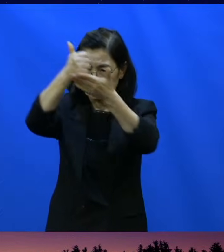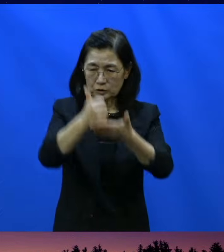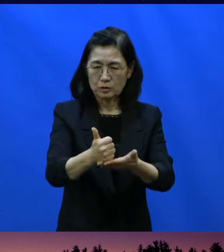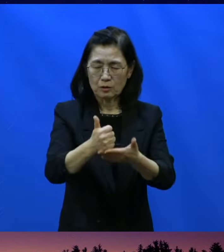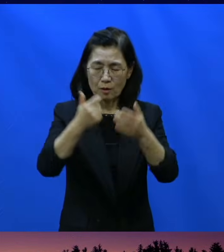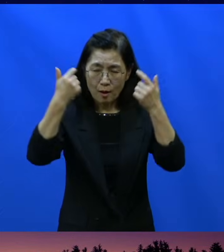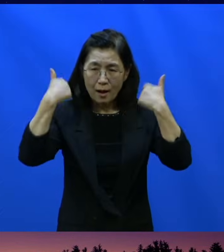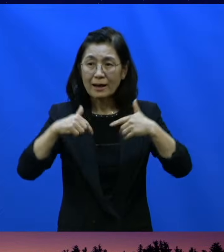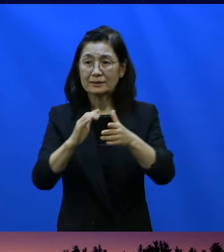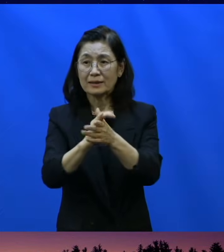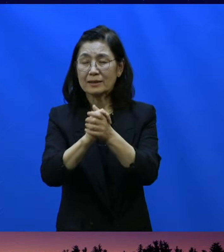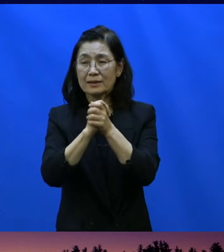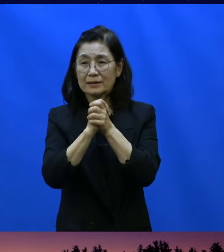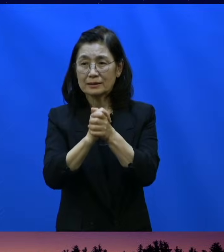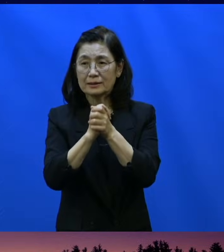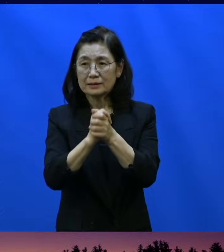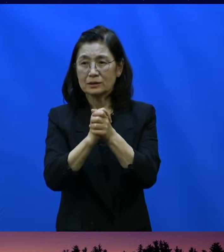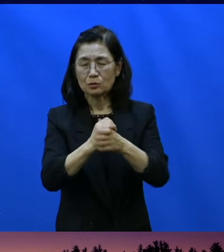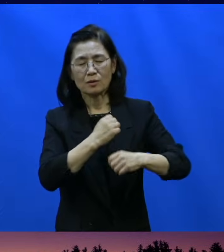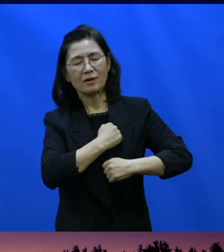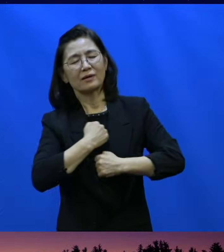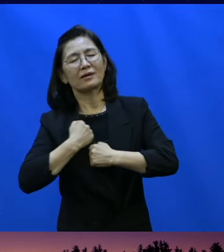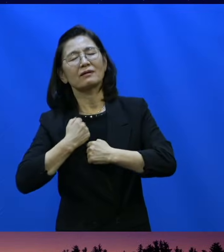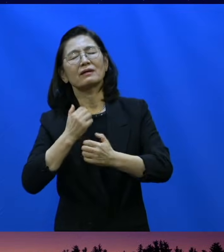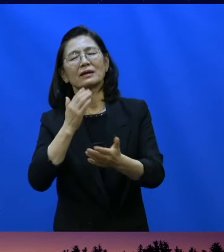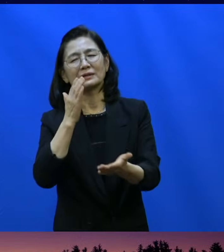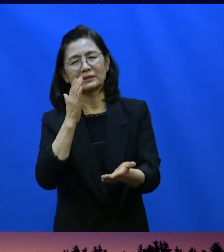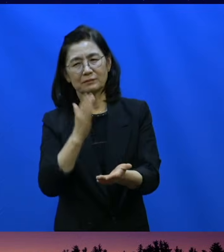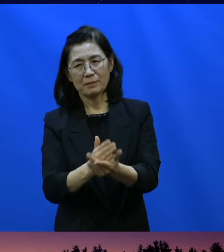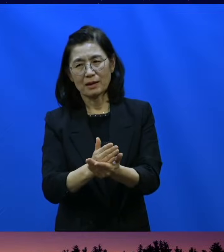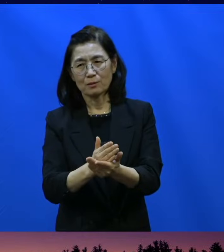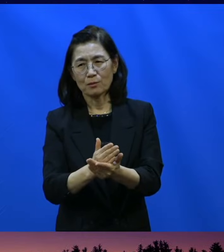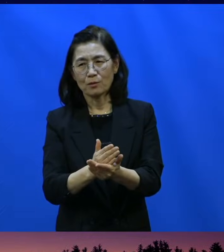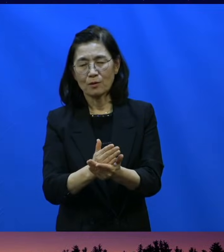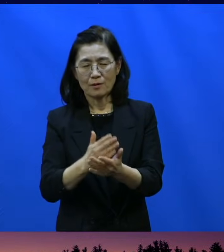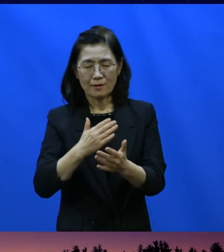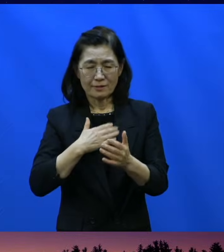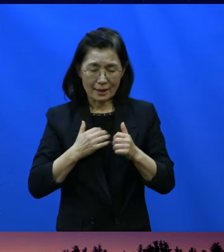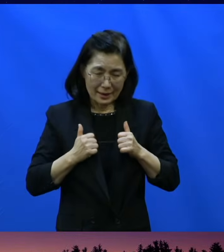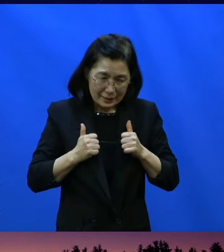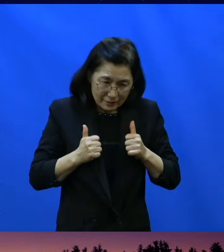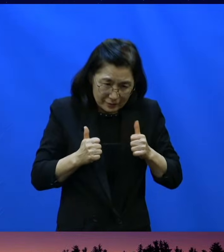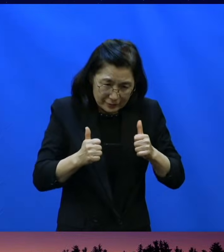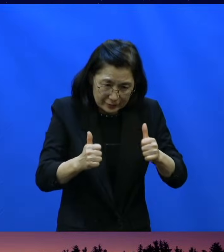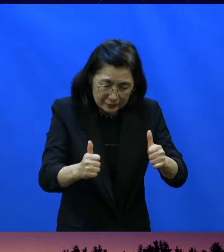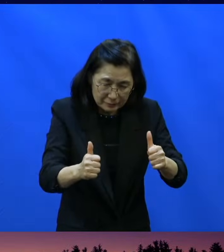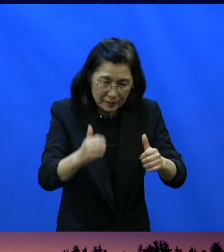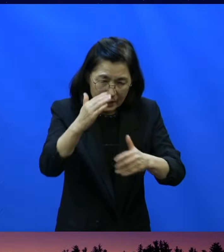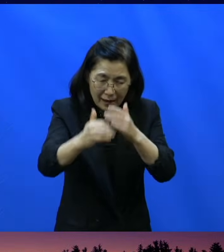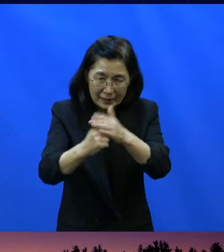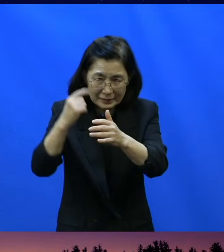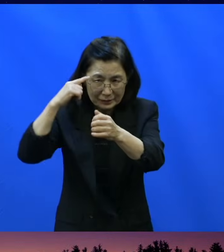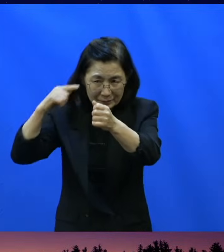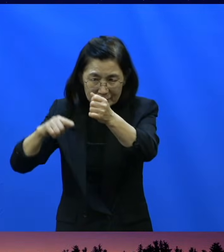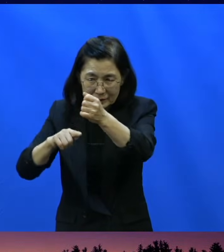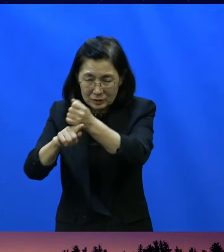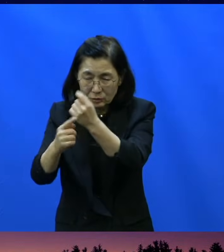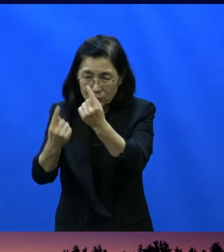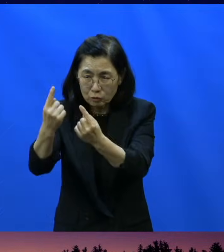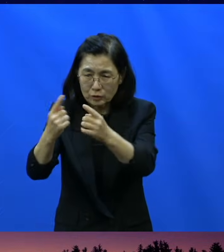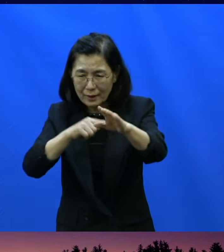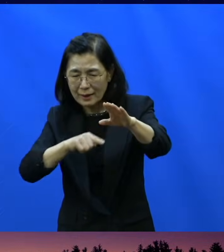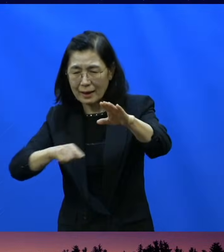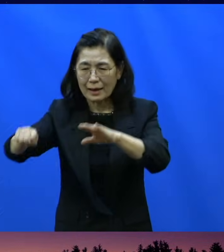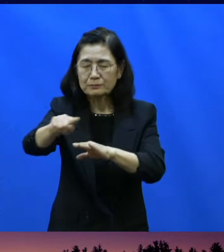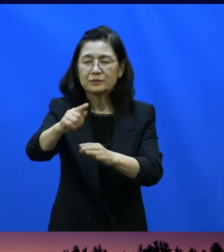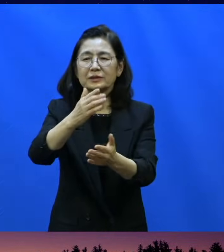기도를 소홀히 여기고 내 열심이 앞서지 않도록 언제나 겸손하게 주의